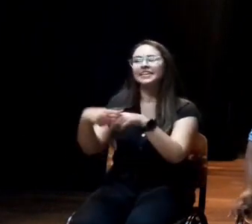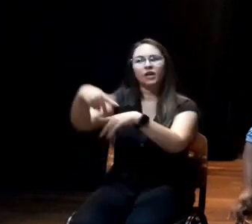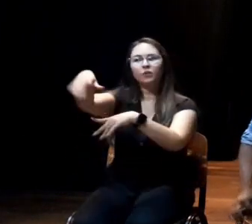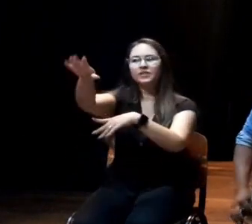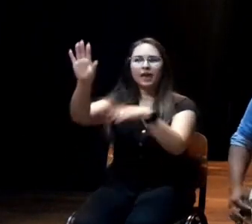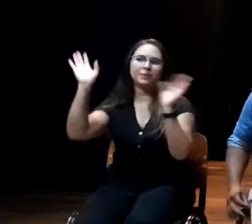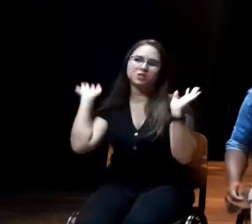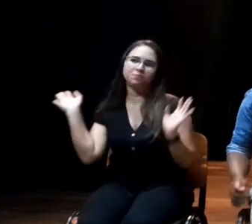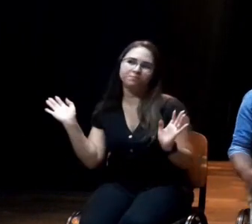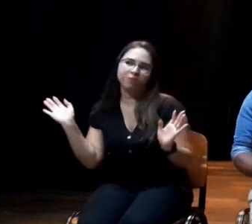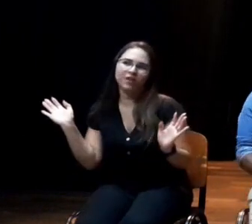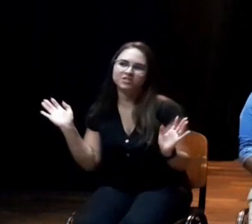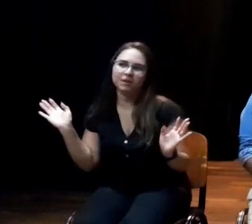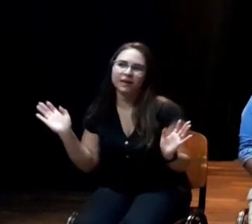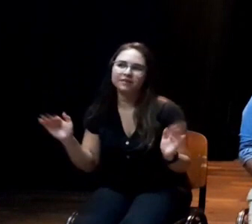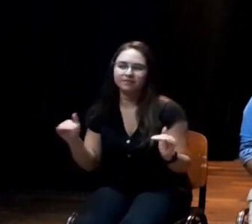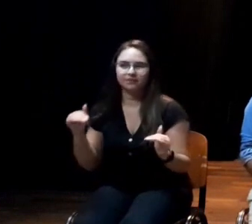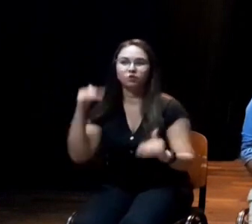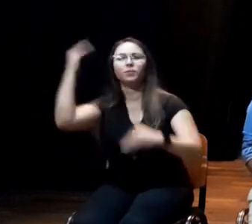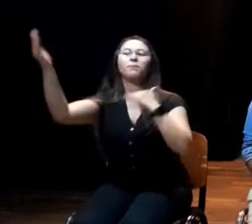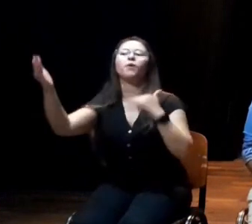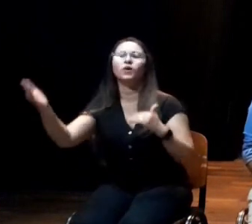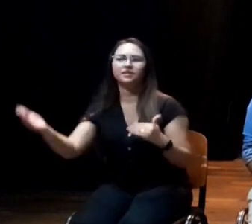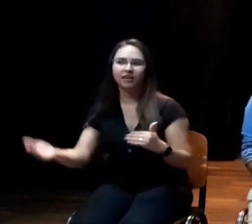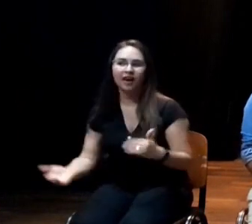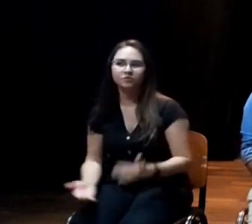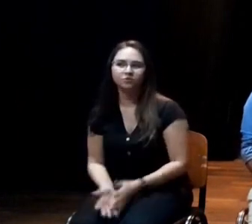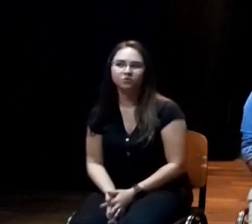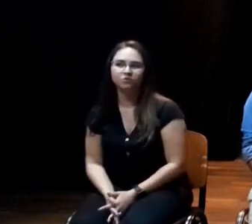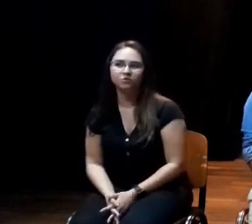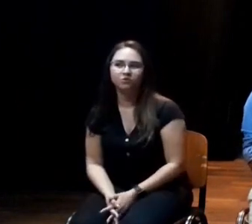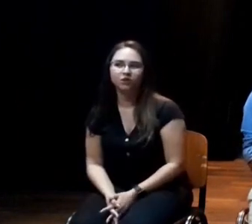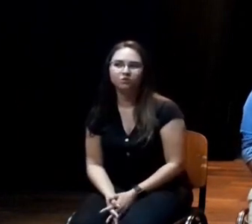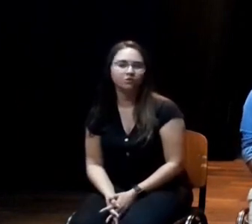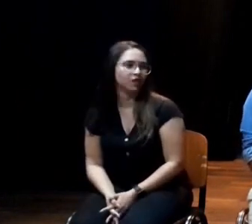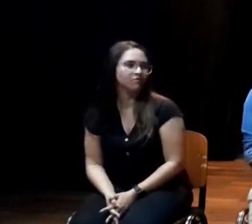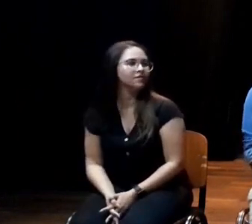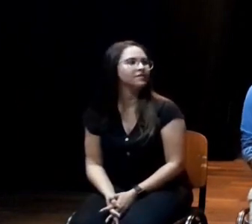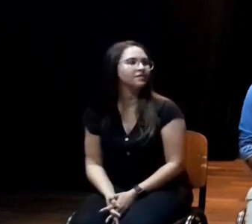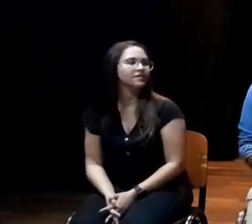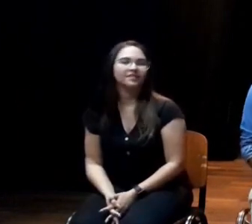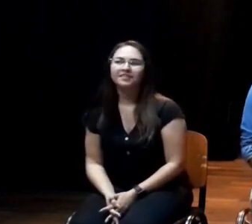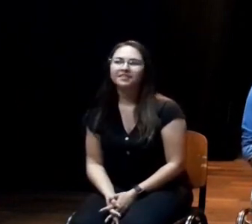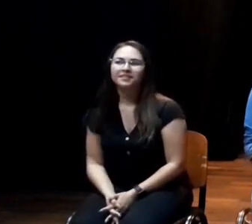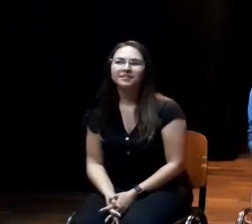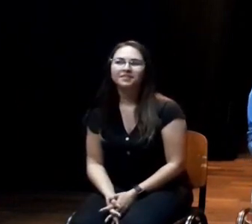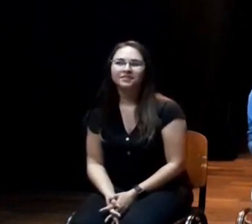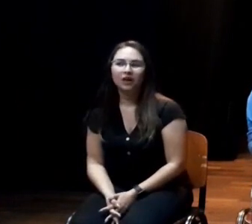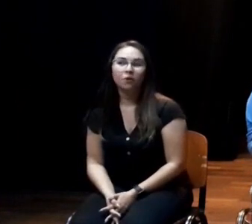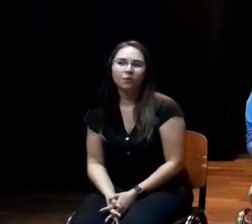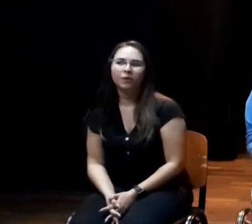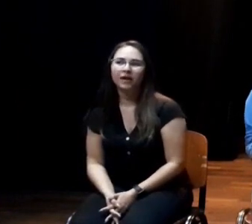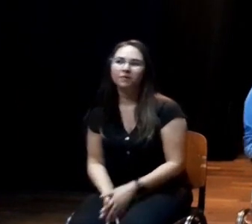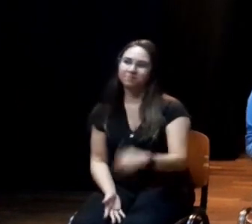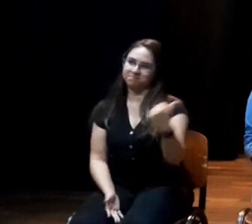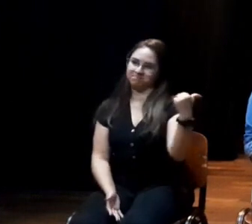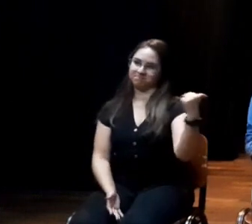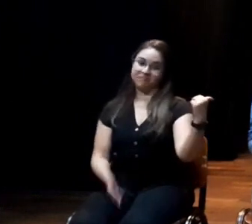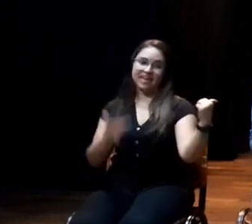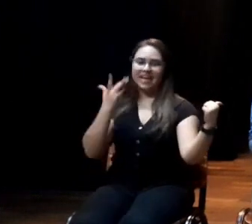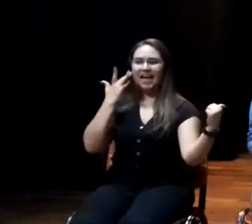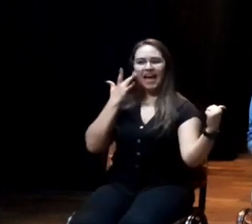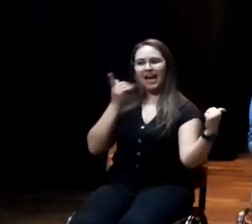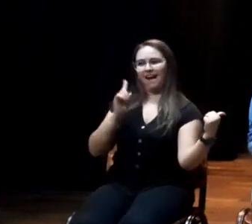todas, né? Então o intérprete pode também se sobrepor nesse caso do cantor, não? Eu não Tem algum acho.